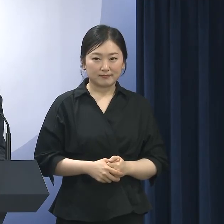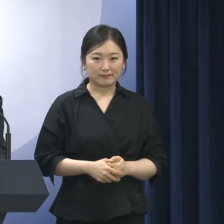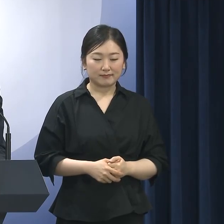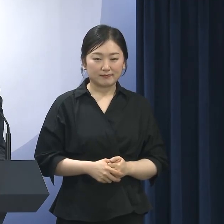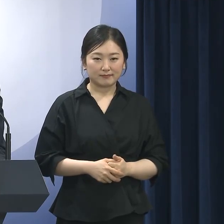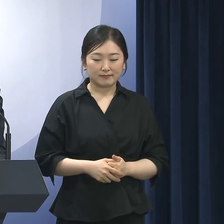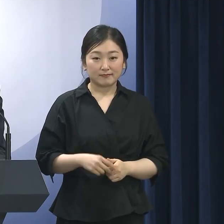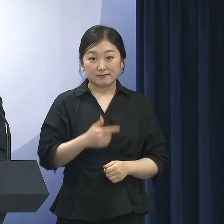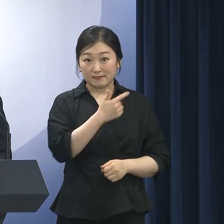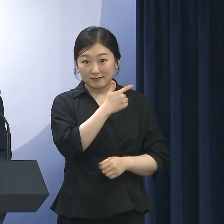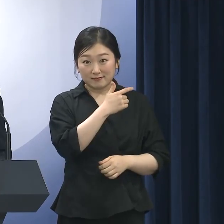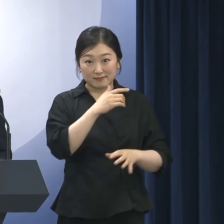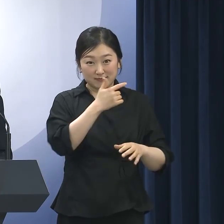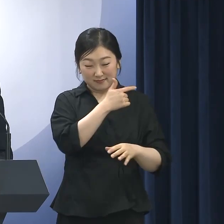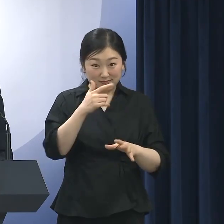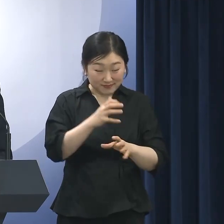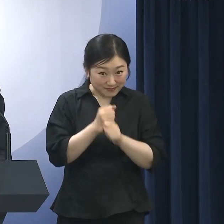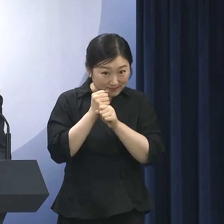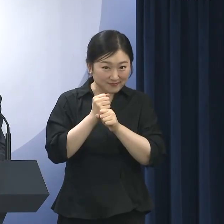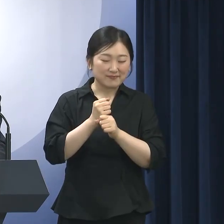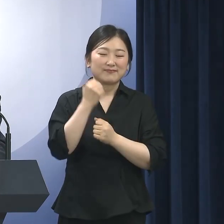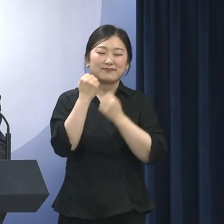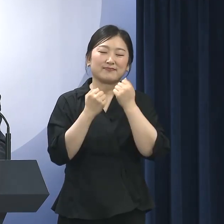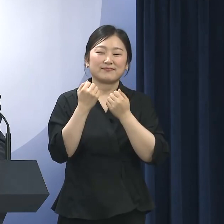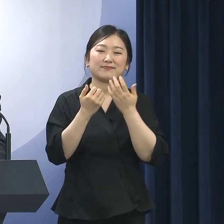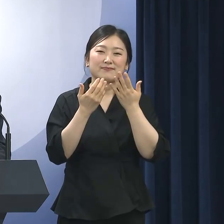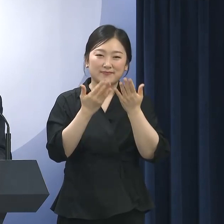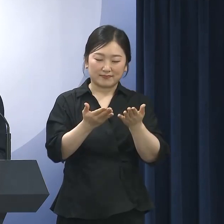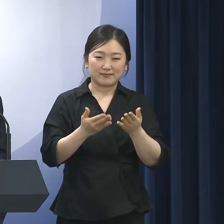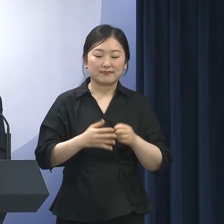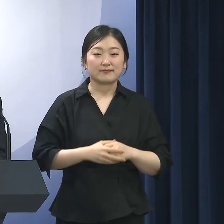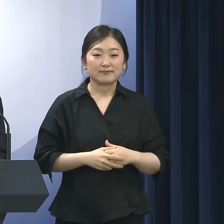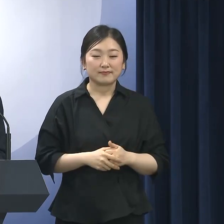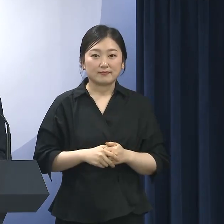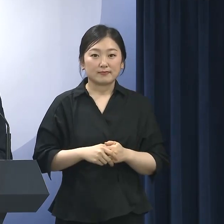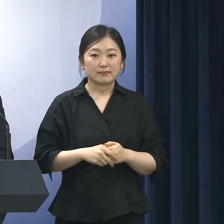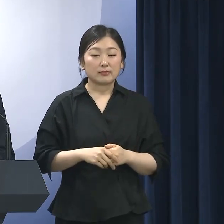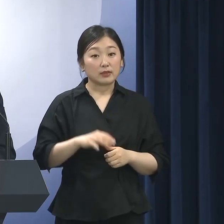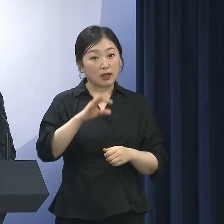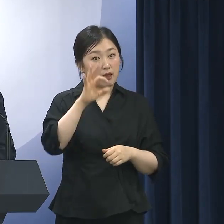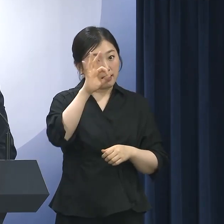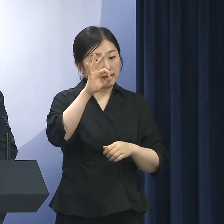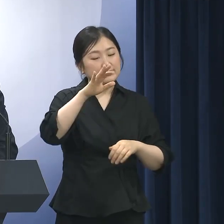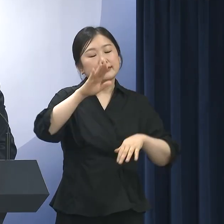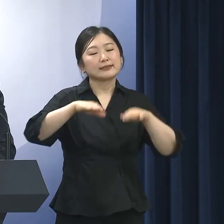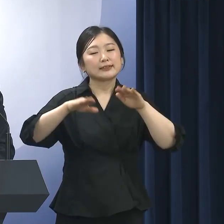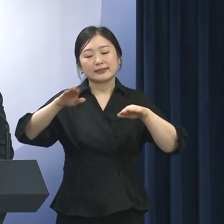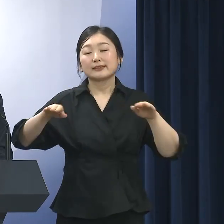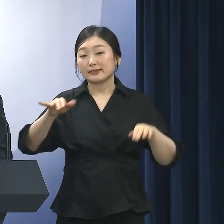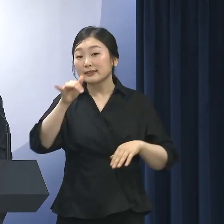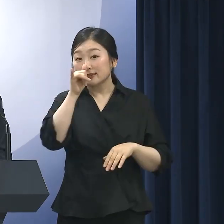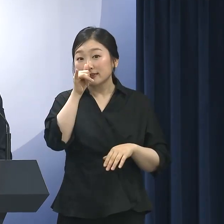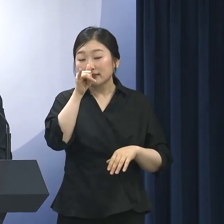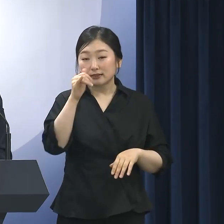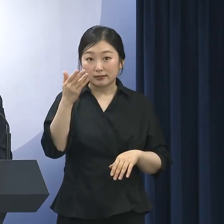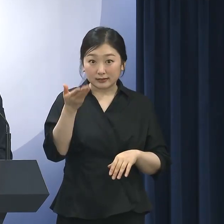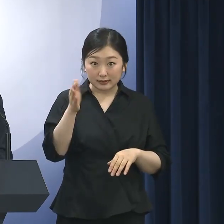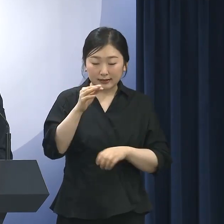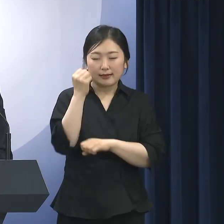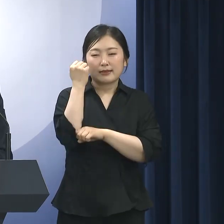국장이 설명드리도록 하겠습니다. 첫 번째에 대해서는 저희가 가격 체계를 가지고 있습니다. 그렇지만